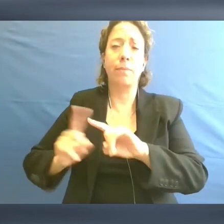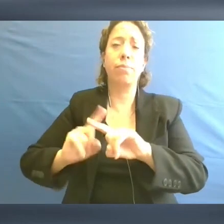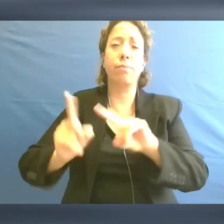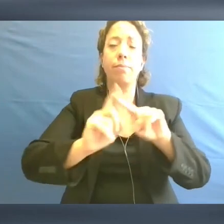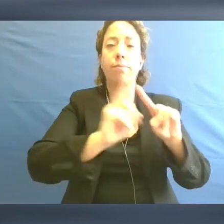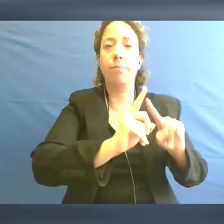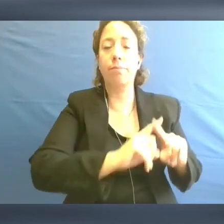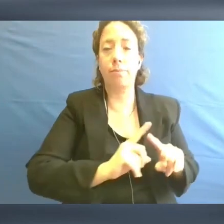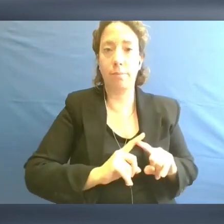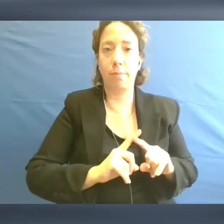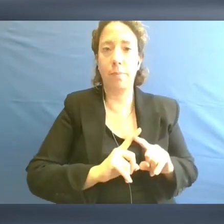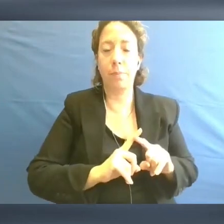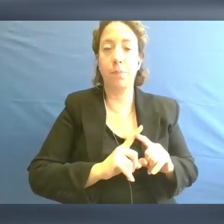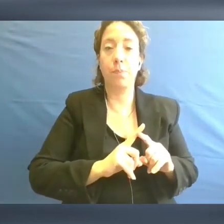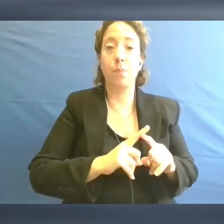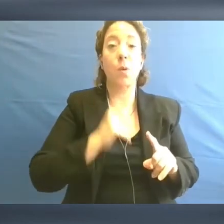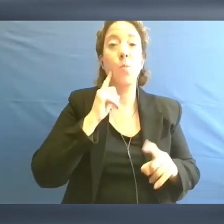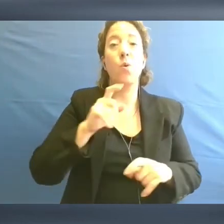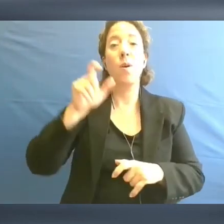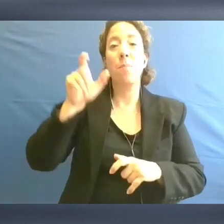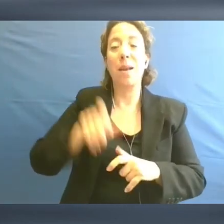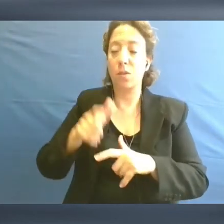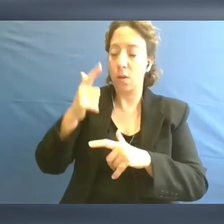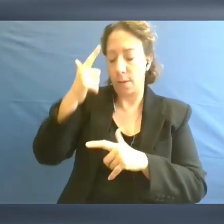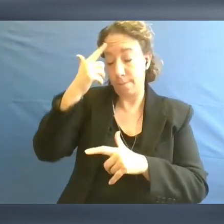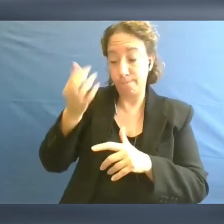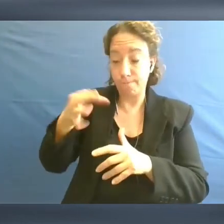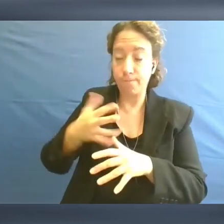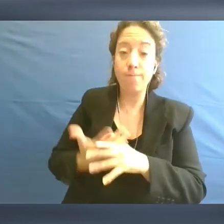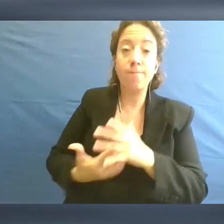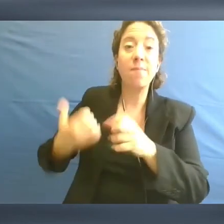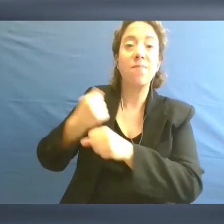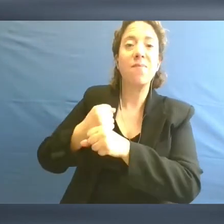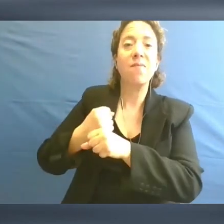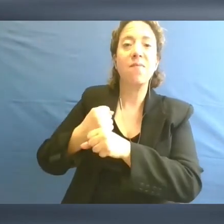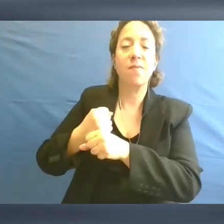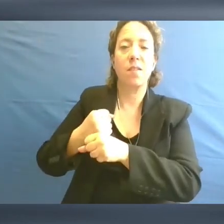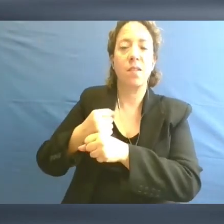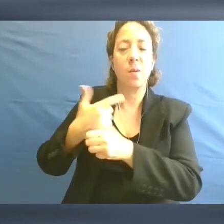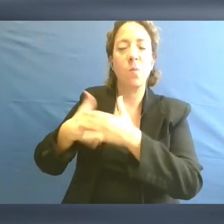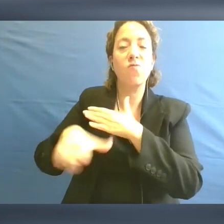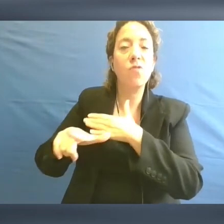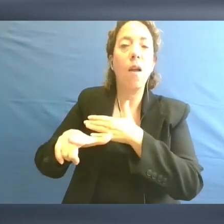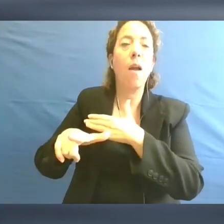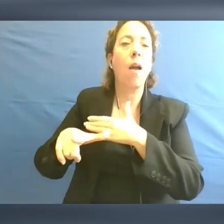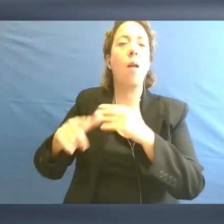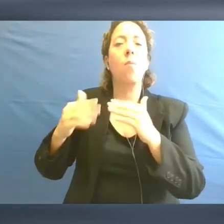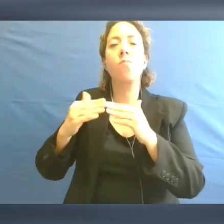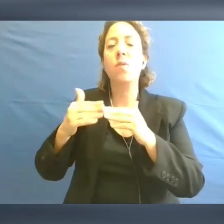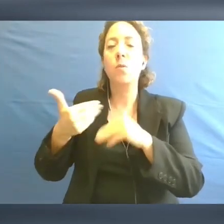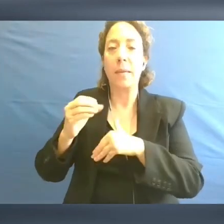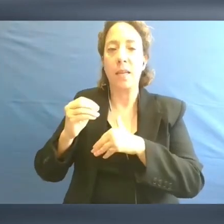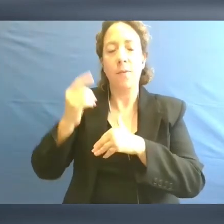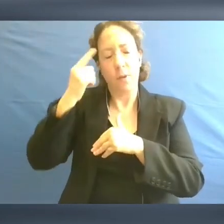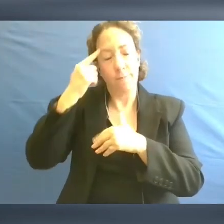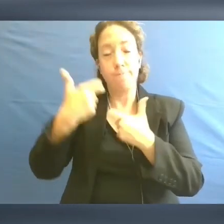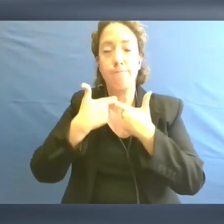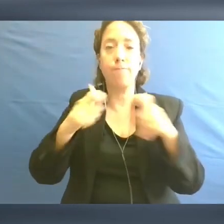qui poussent les concepteurs de systèmes à rendre leurs logiciels et leurs moyens numériques accessibles.